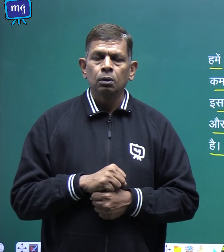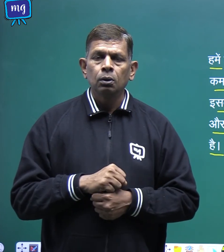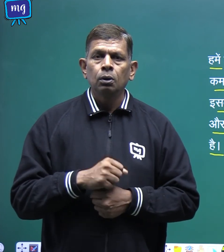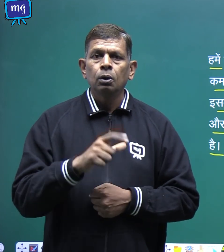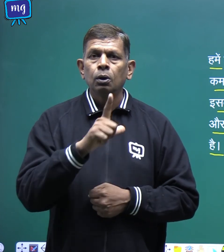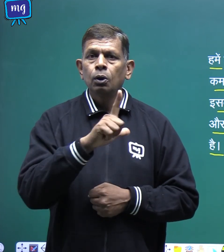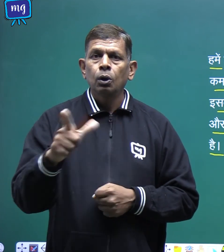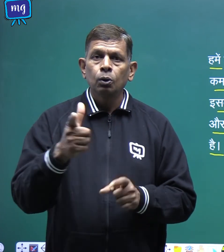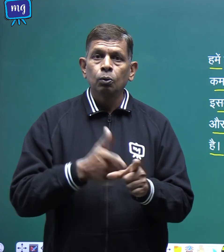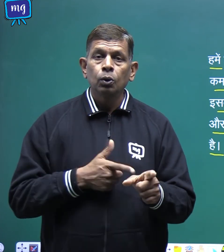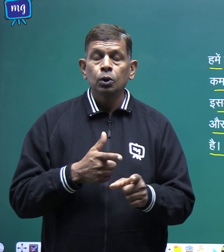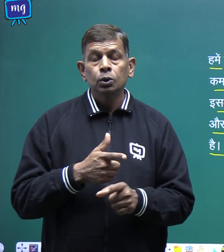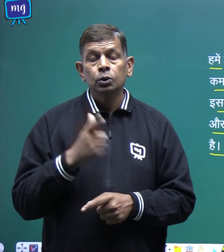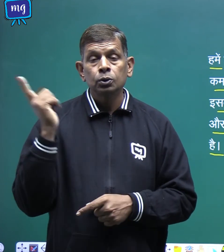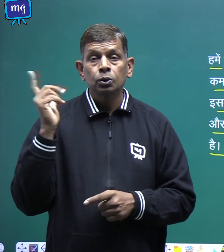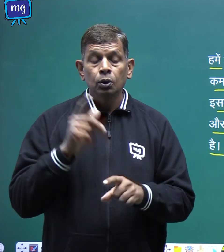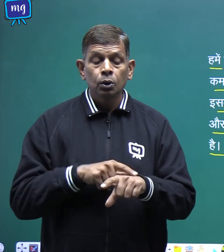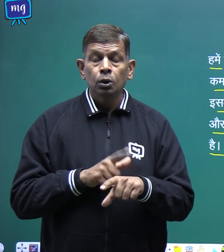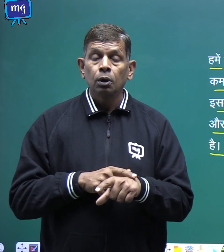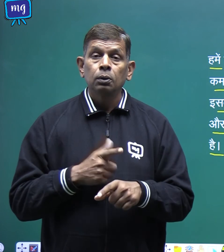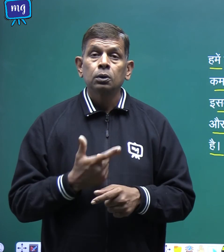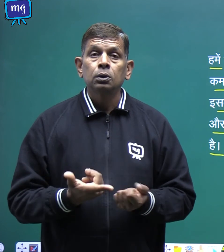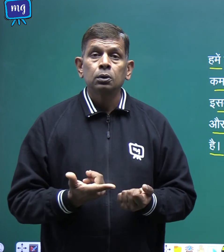लाखों वर्ष लग जाते हैं।